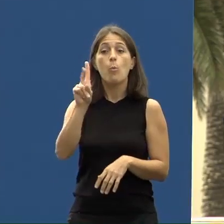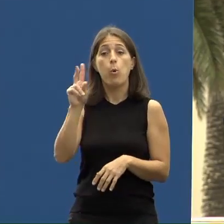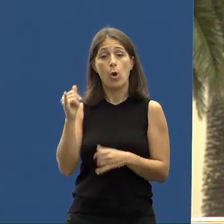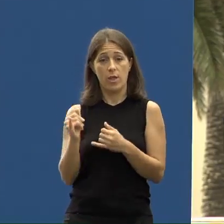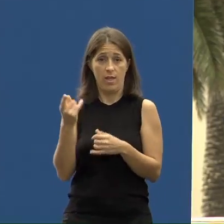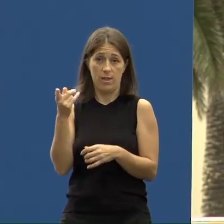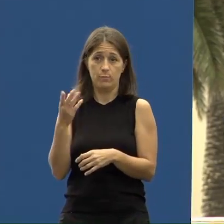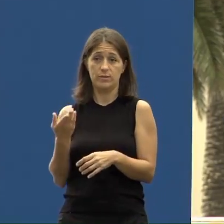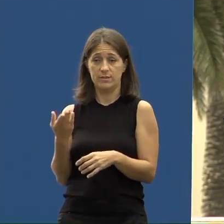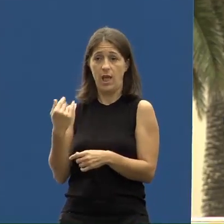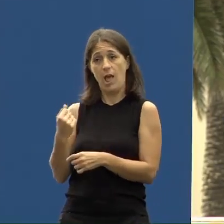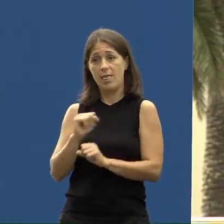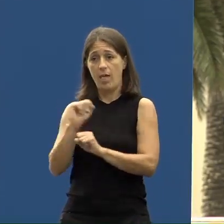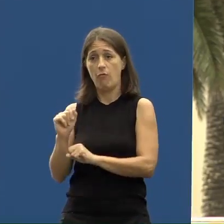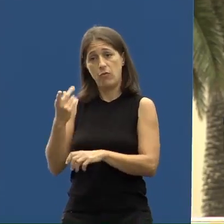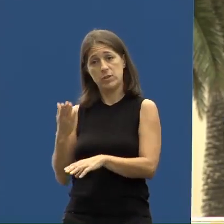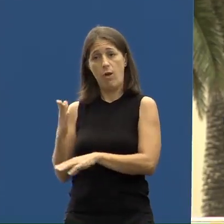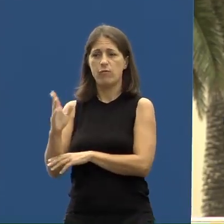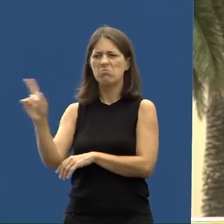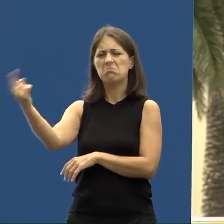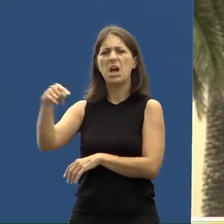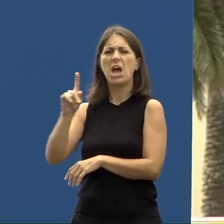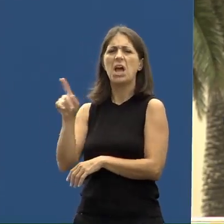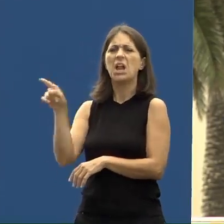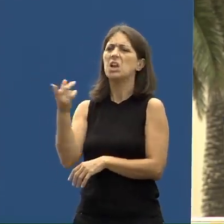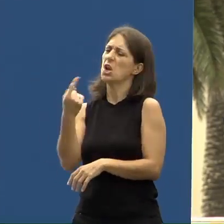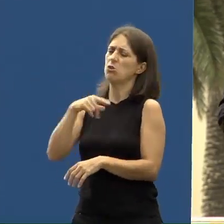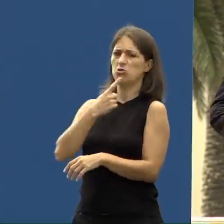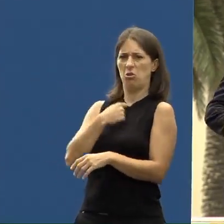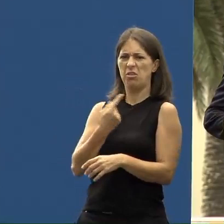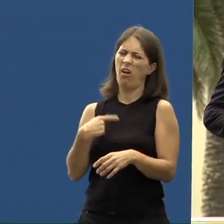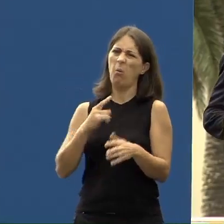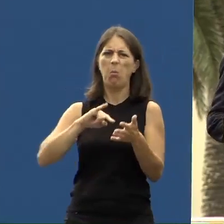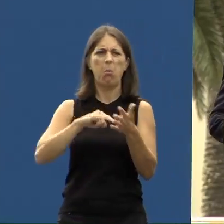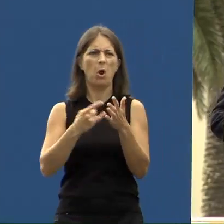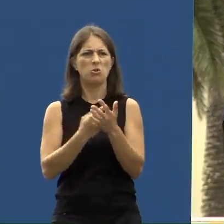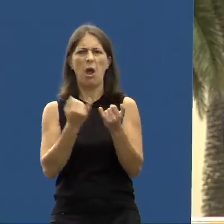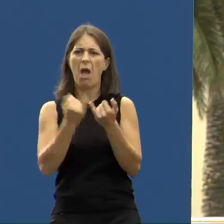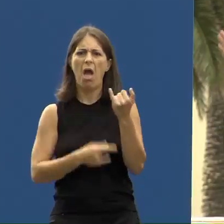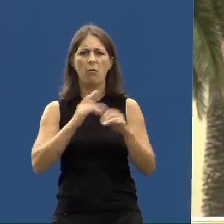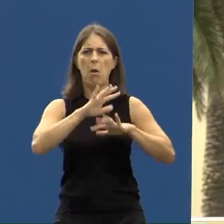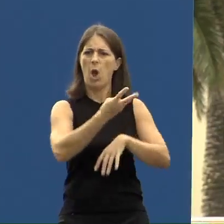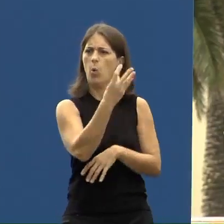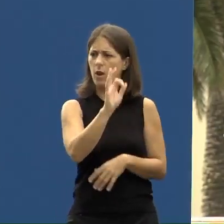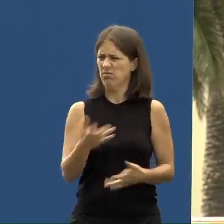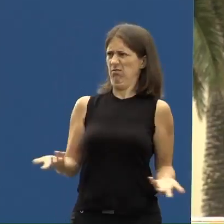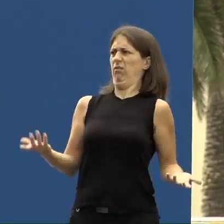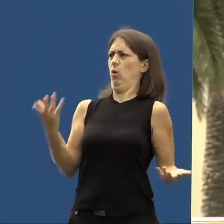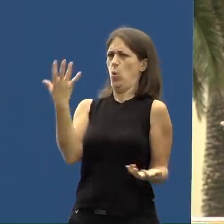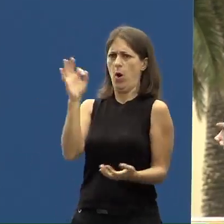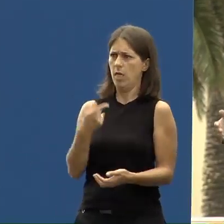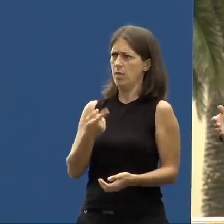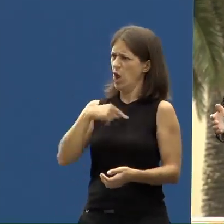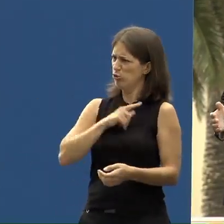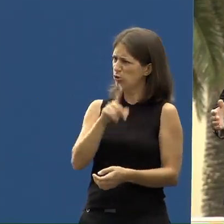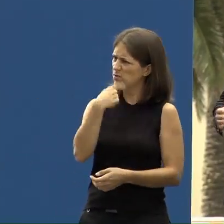sobre o lacayo Escudeiro, díxonos ali, claro, porque un proxecto que son 40 mareas. Dixo, como que 40? Somos